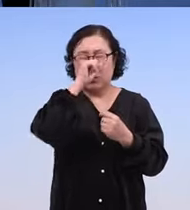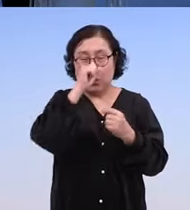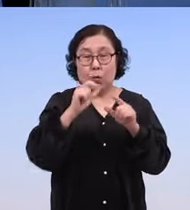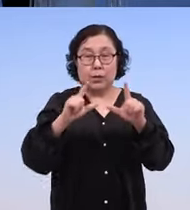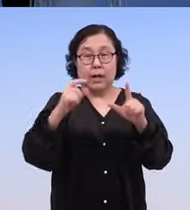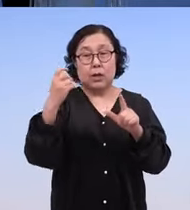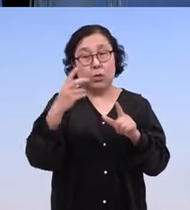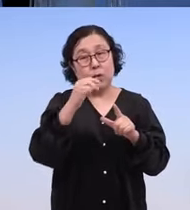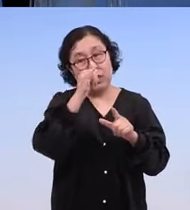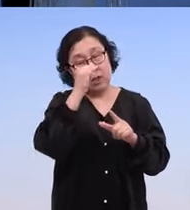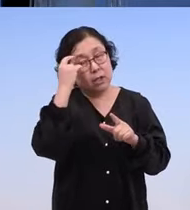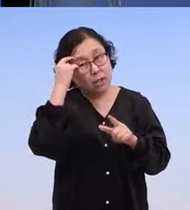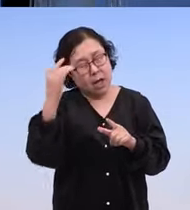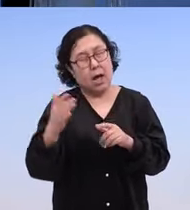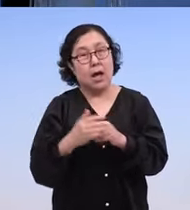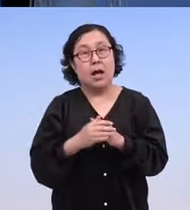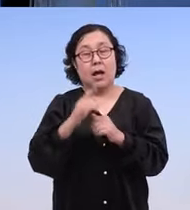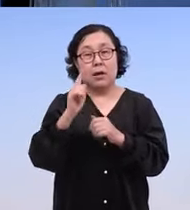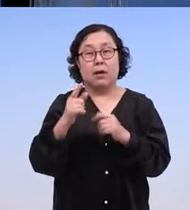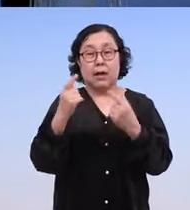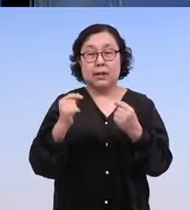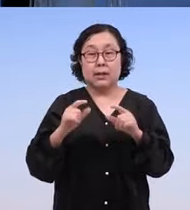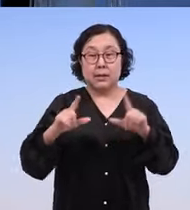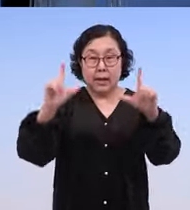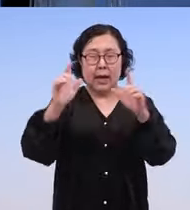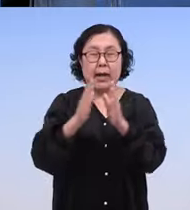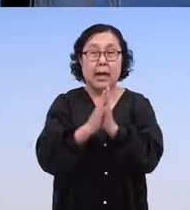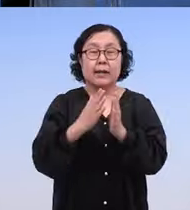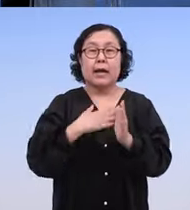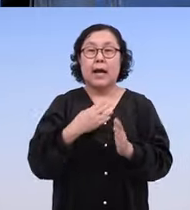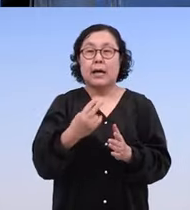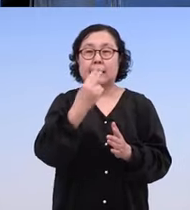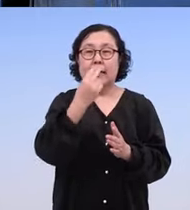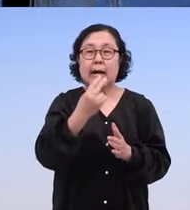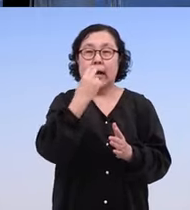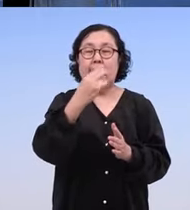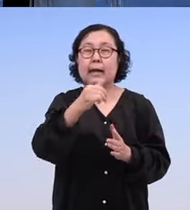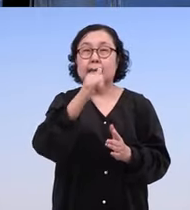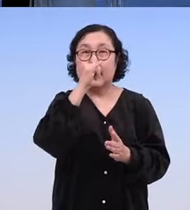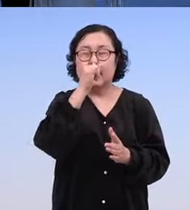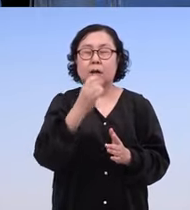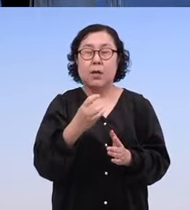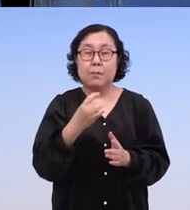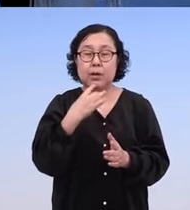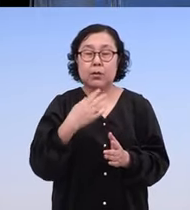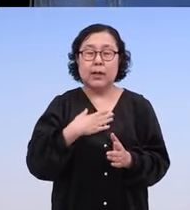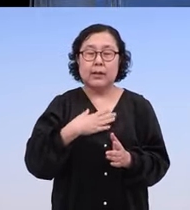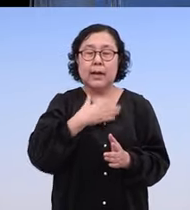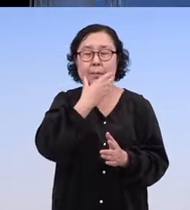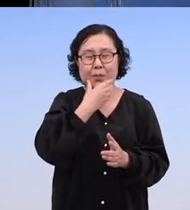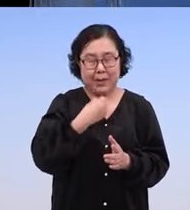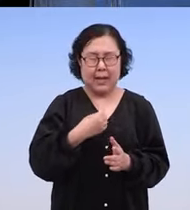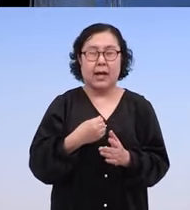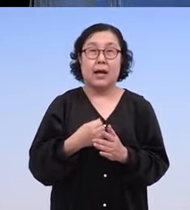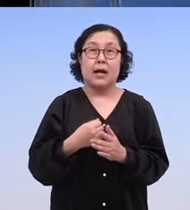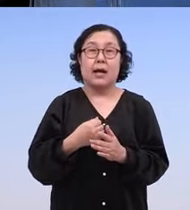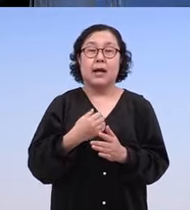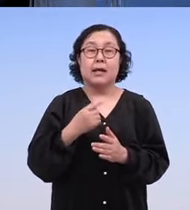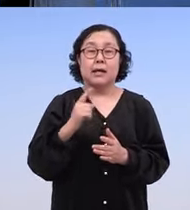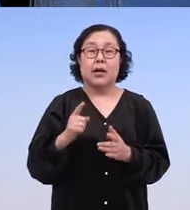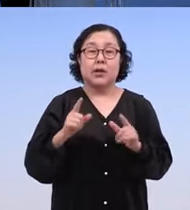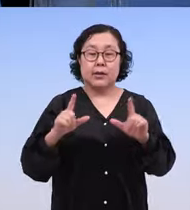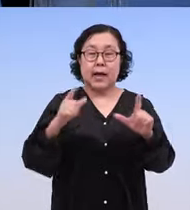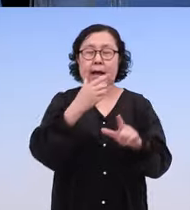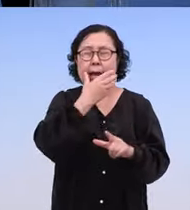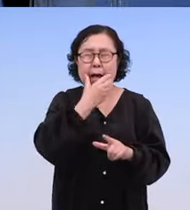이렇게 좋은 날이 또 있을까? 이런 날에 살아있다는 사실만으로도 행복하지 않나? 이런